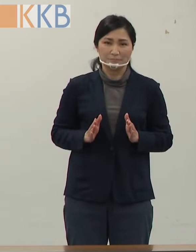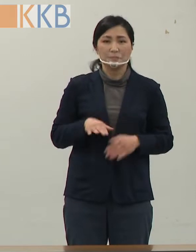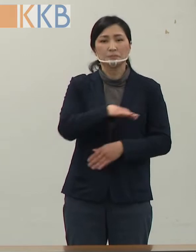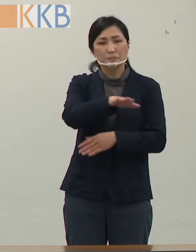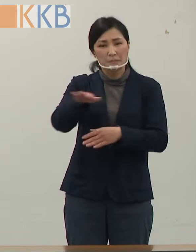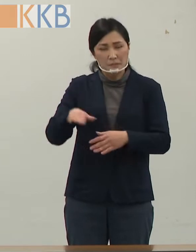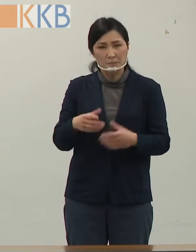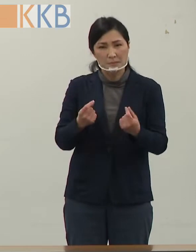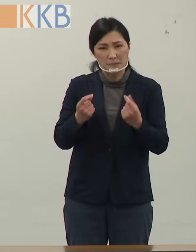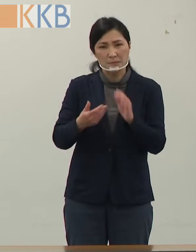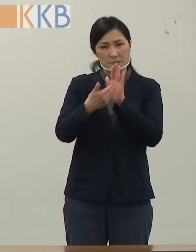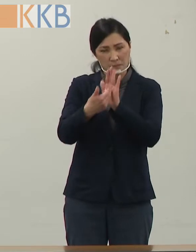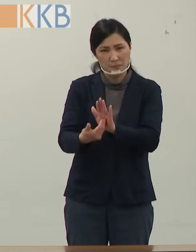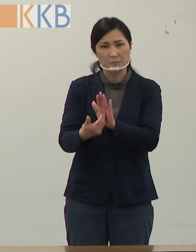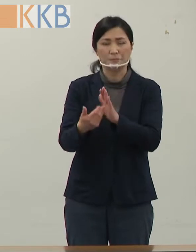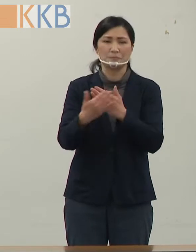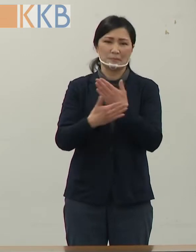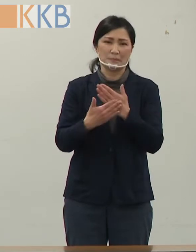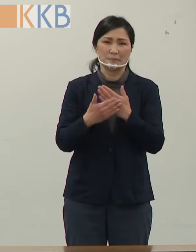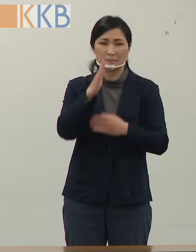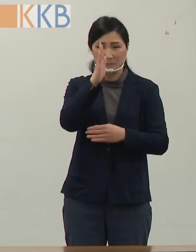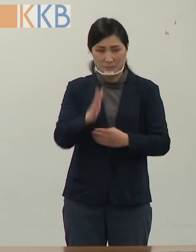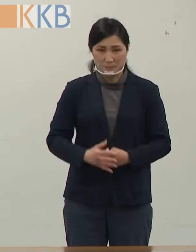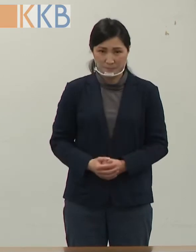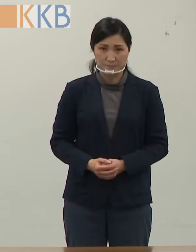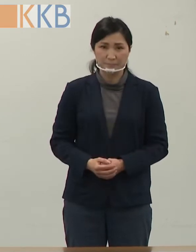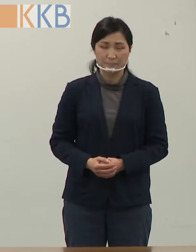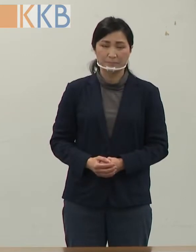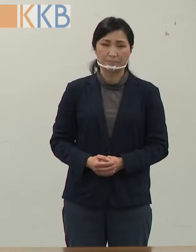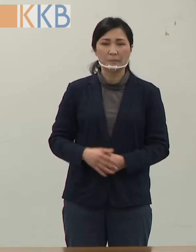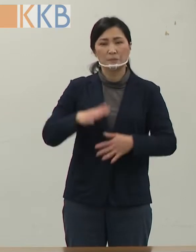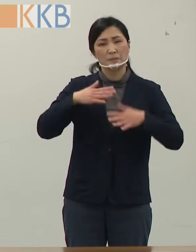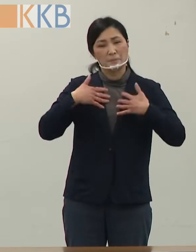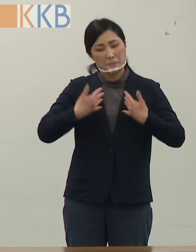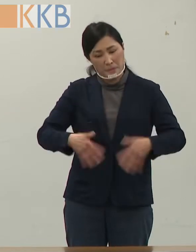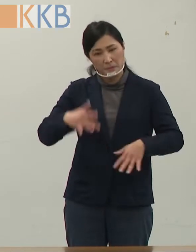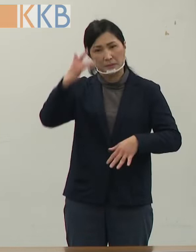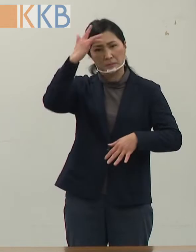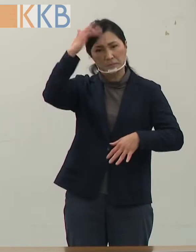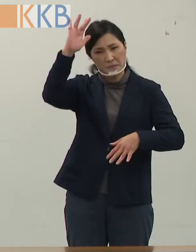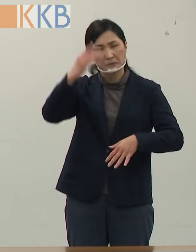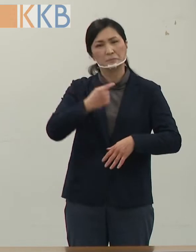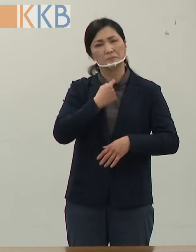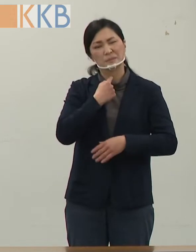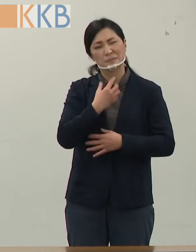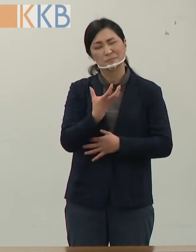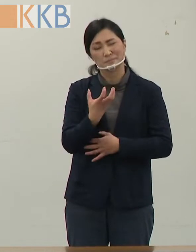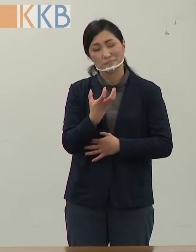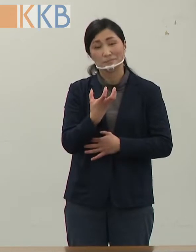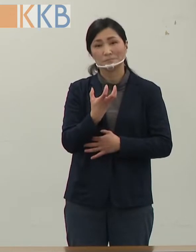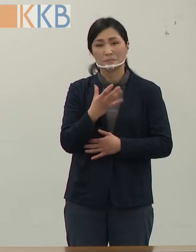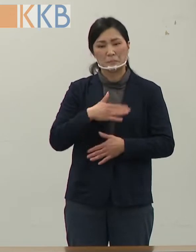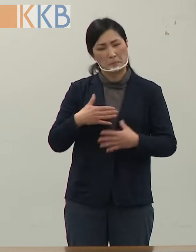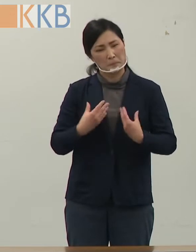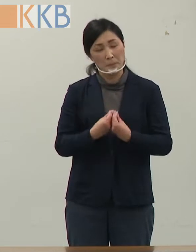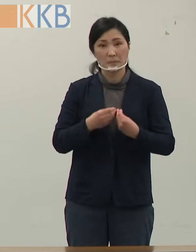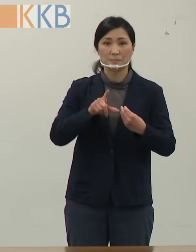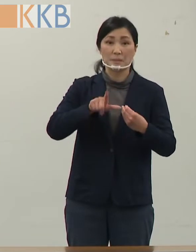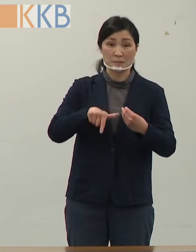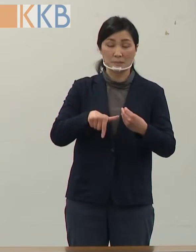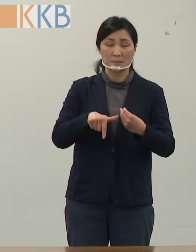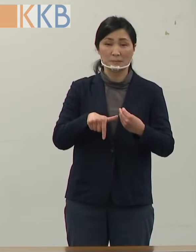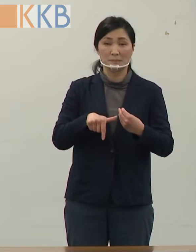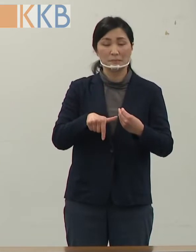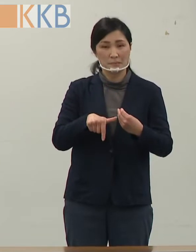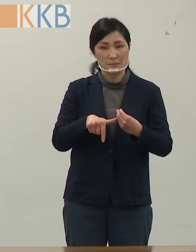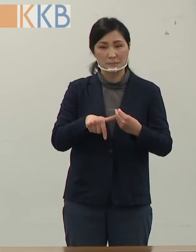します。発熱や倦怠感、喉の痛みなど少しでも体調に異変を感じた場合には、外出を控えてい